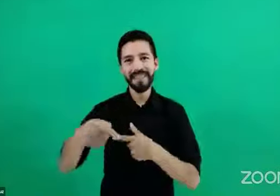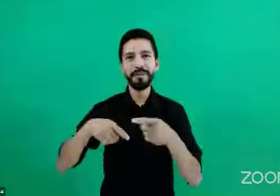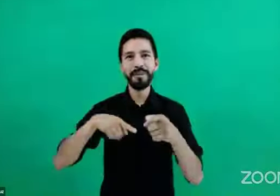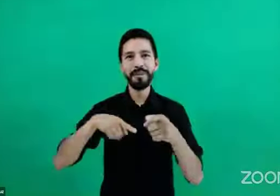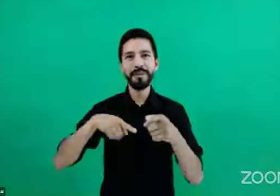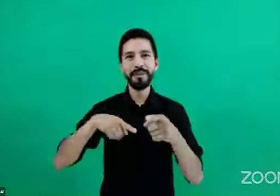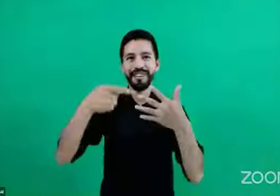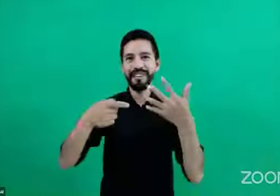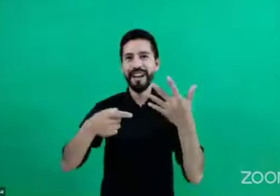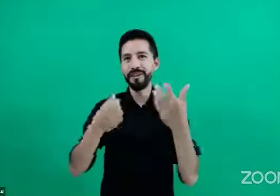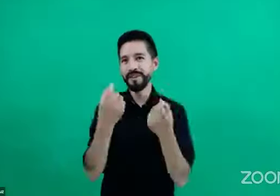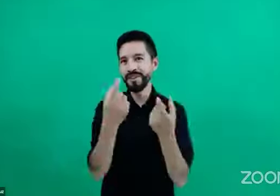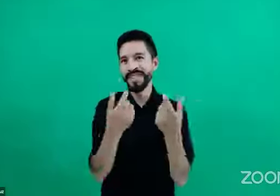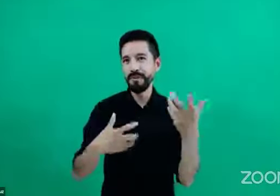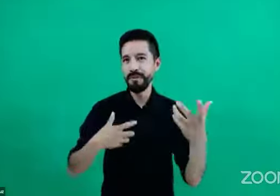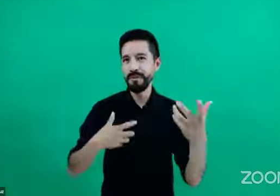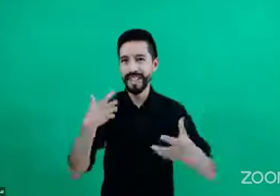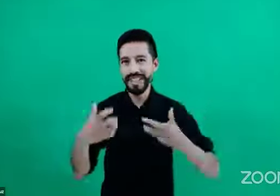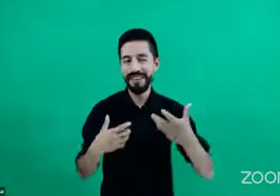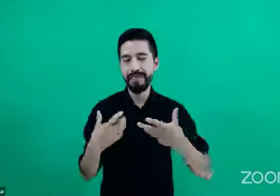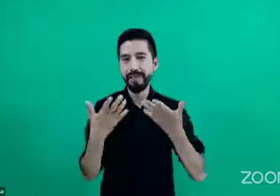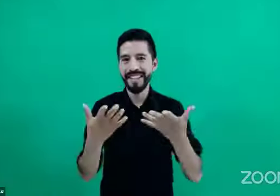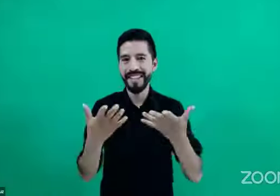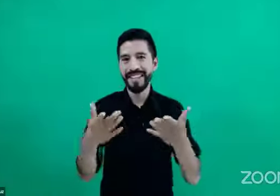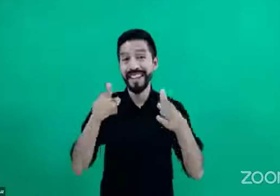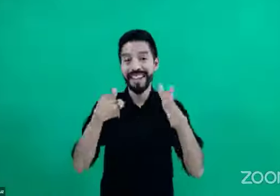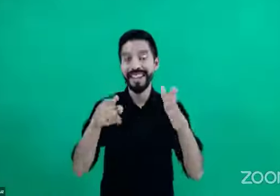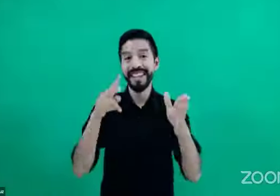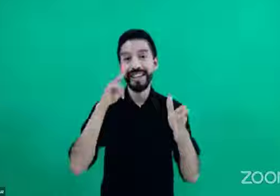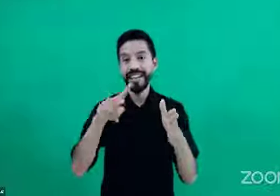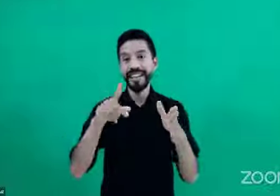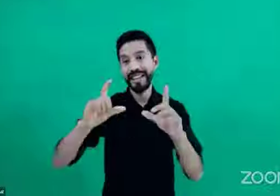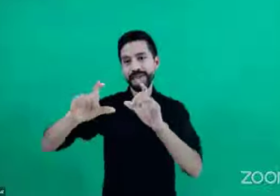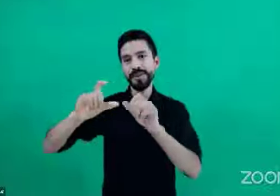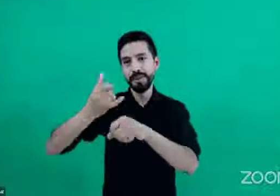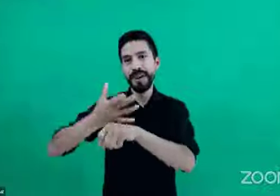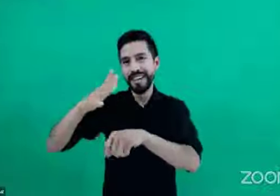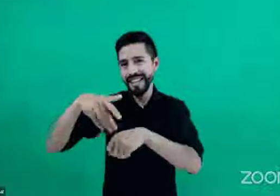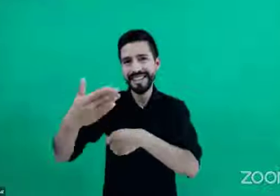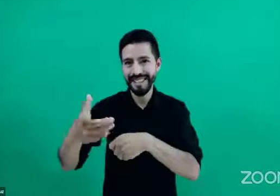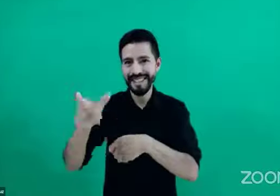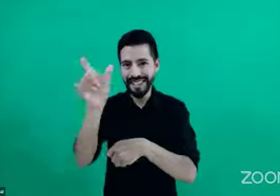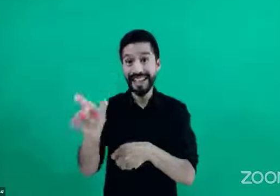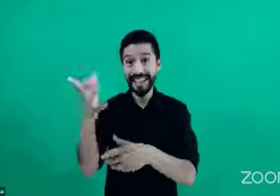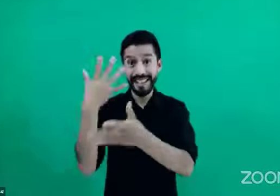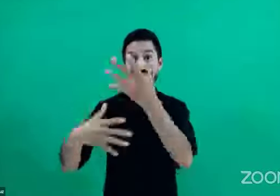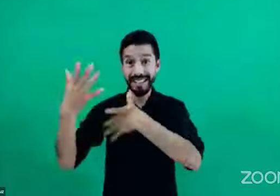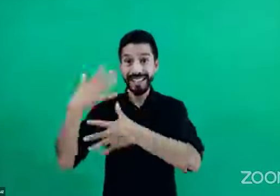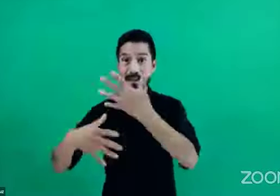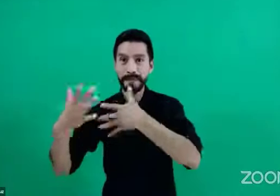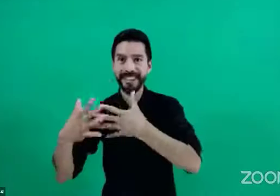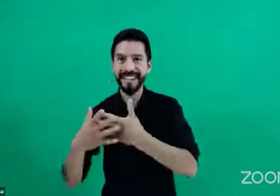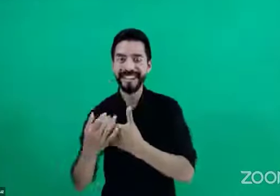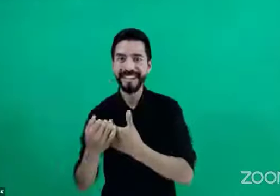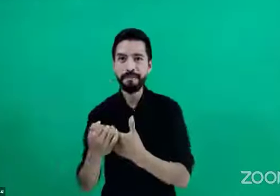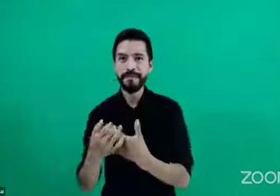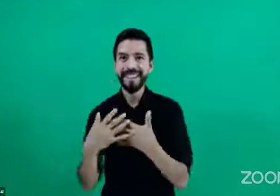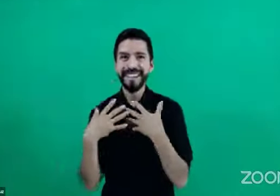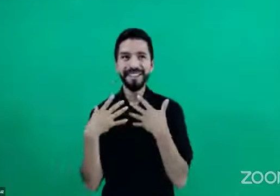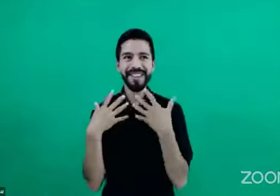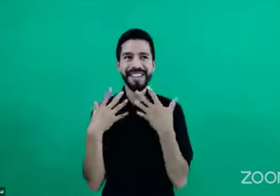Y así como algunos sí se molestaban porque decían que estorbaba el intérprete